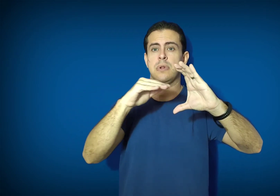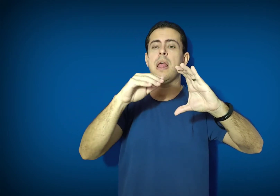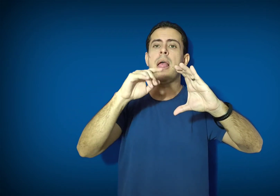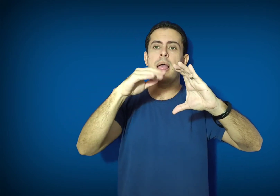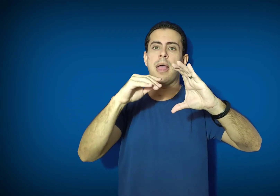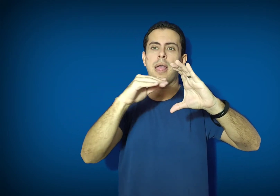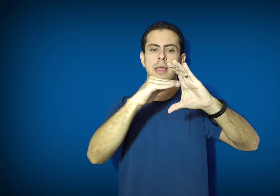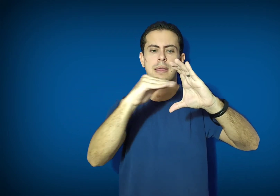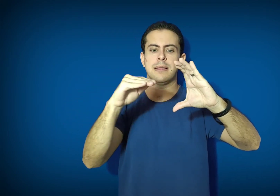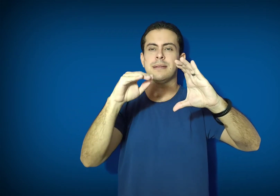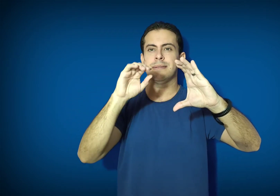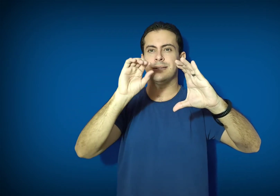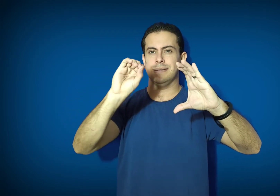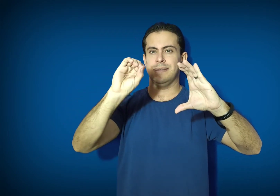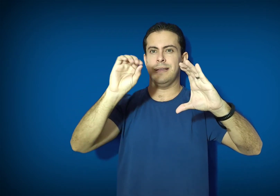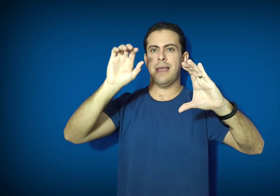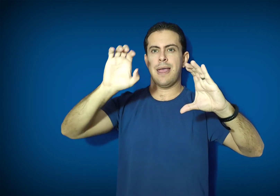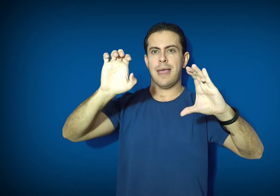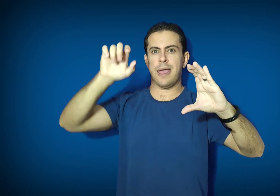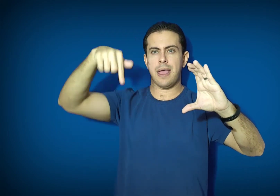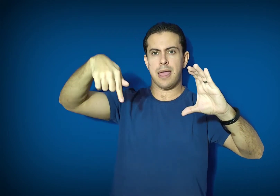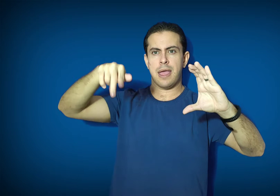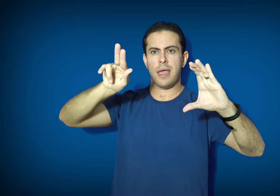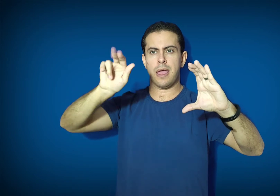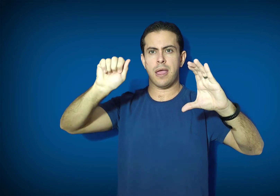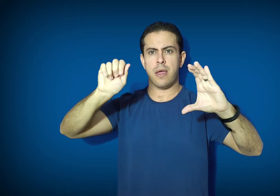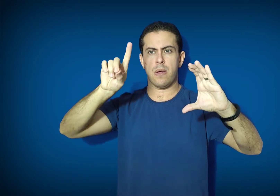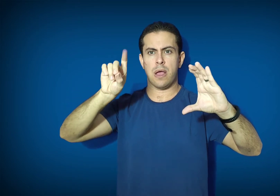é dividido no meio pela linha do Equador.